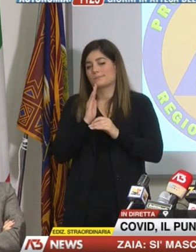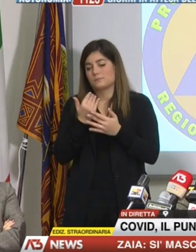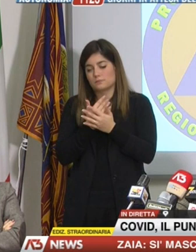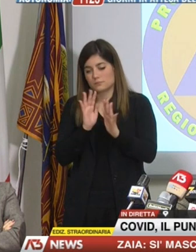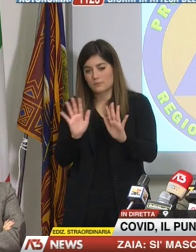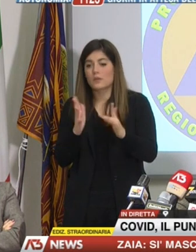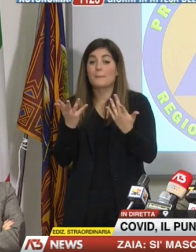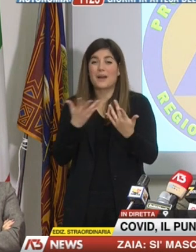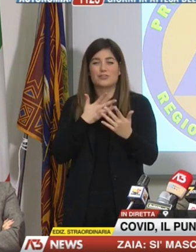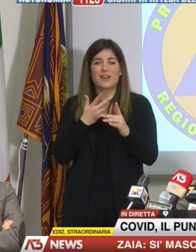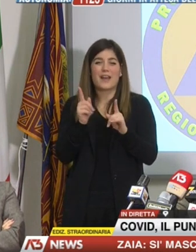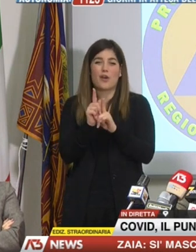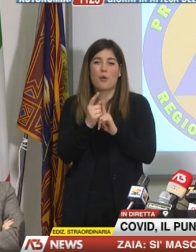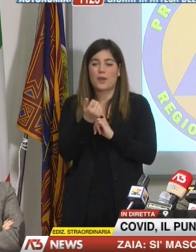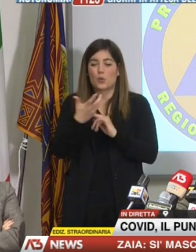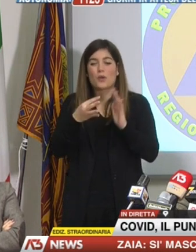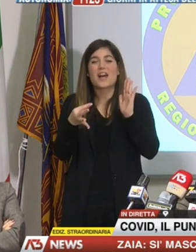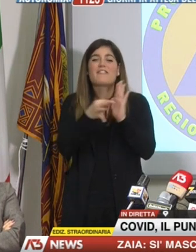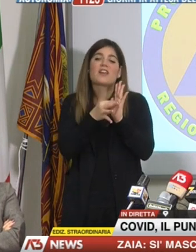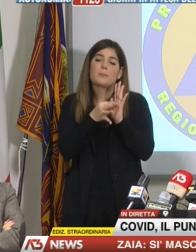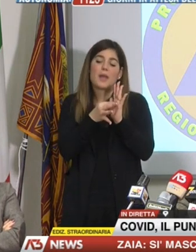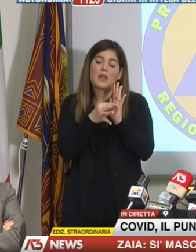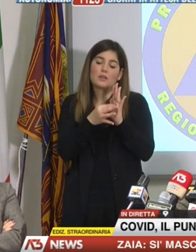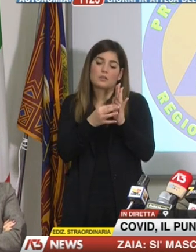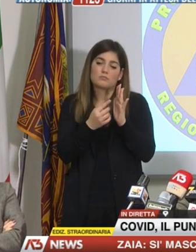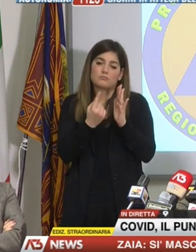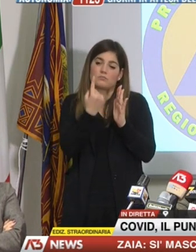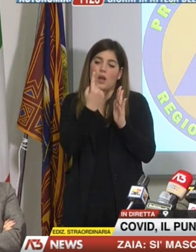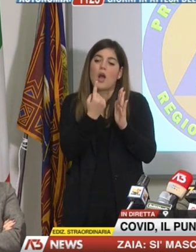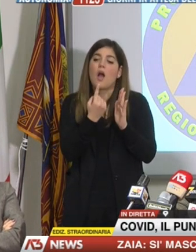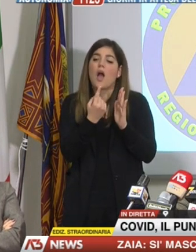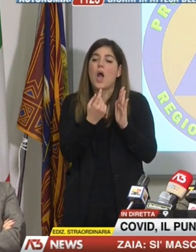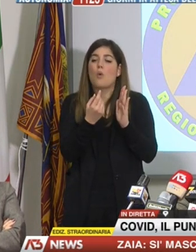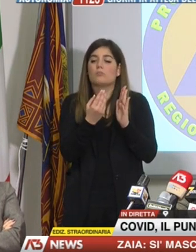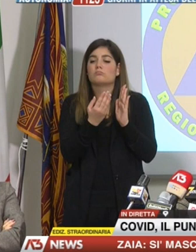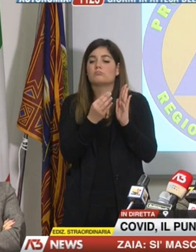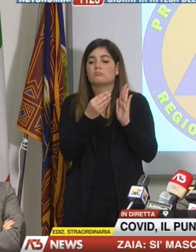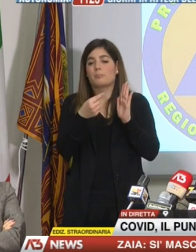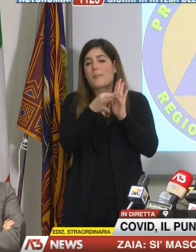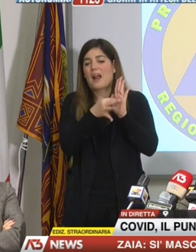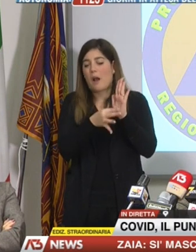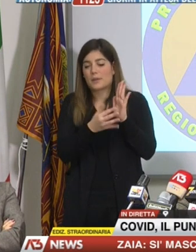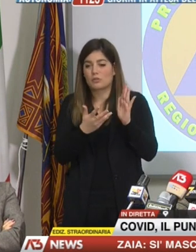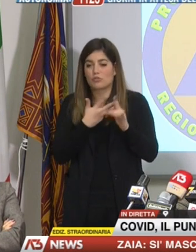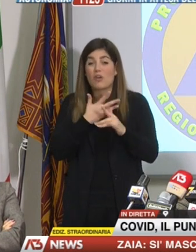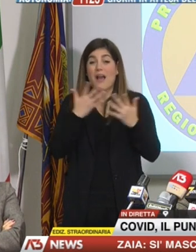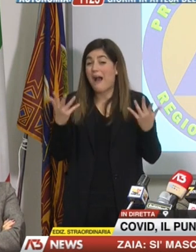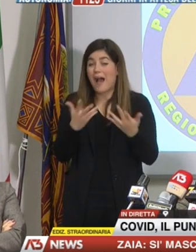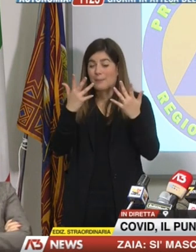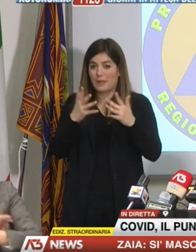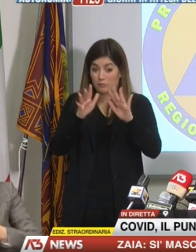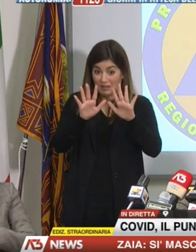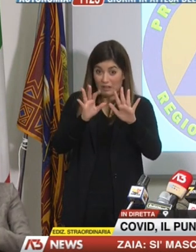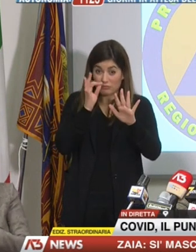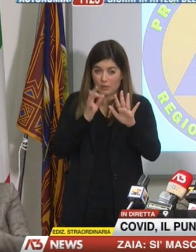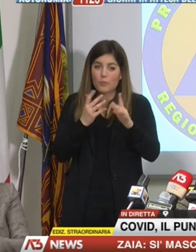riferimento 10, non sono in grado di spiegarlo, parlo di un parametro, però mi si dice che il parametro vuol dire almeno 9 tamponi su 10. Ma non voglio